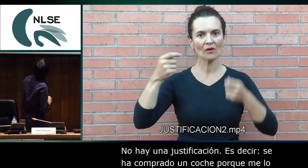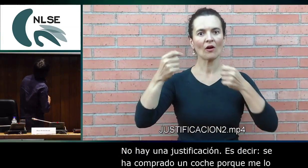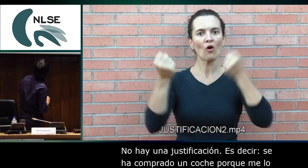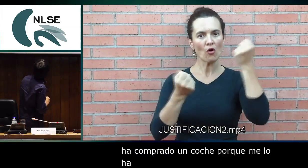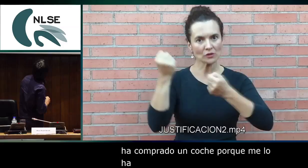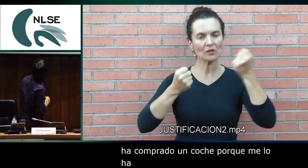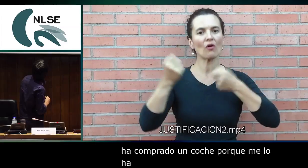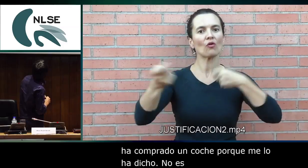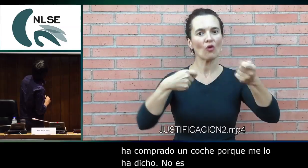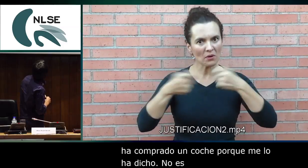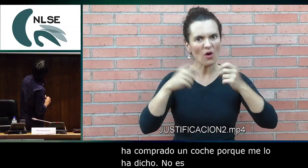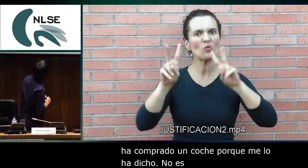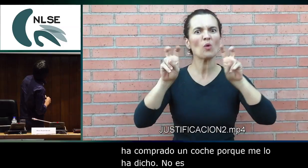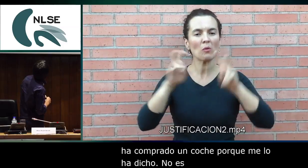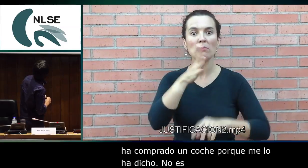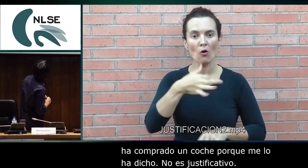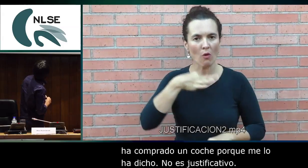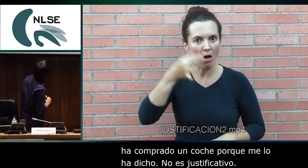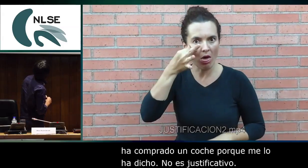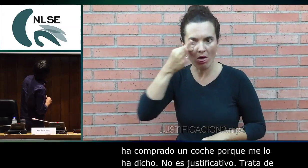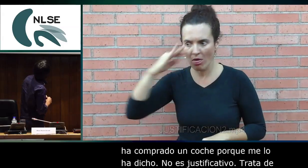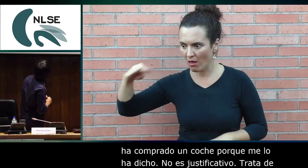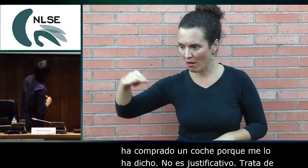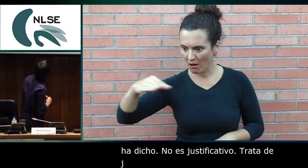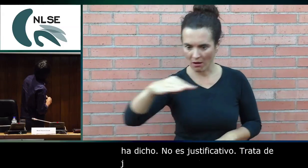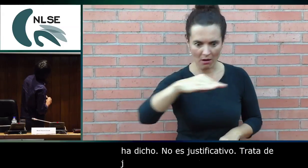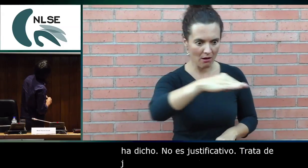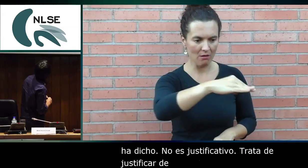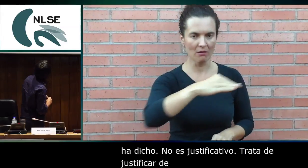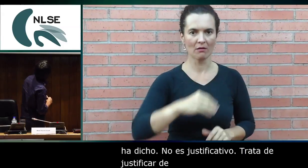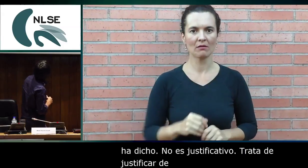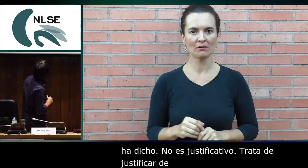el que yo no me estoy inventando, me lo ha contado.